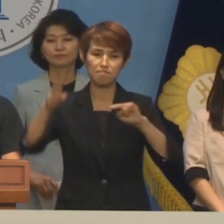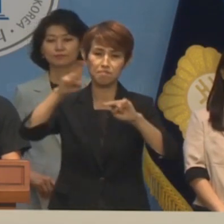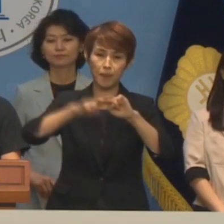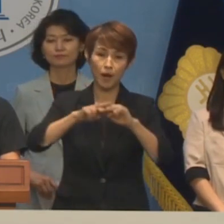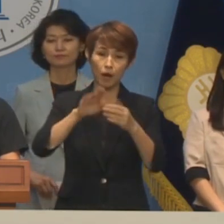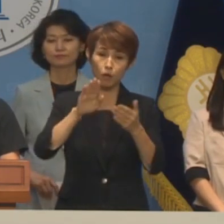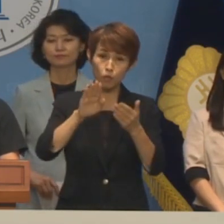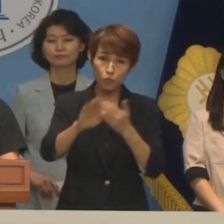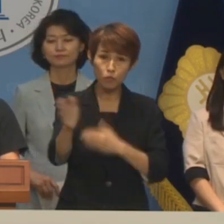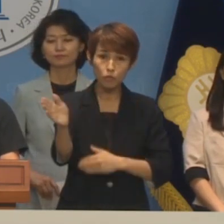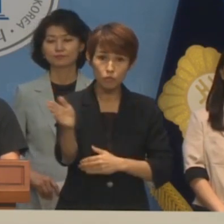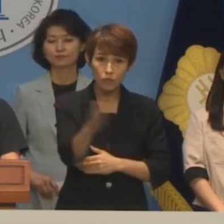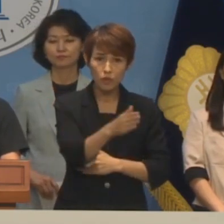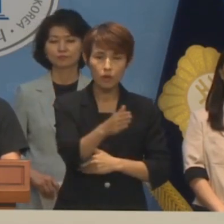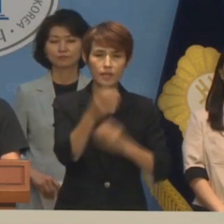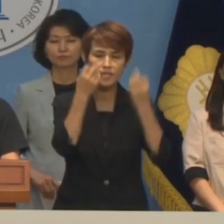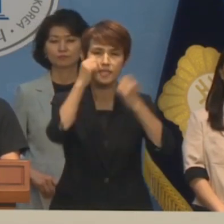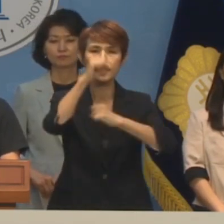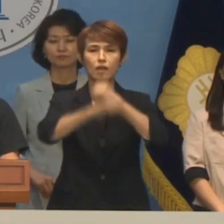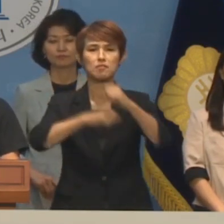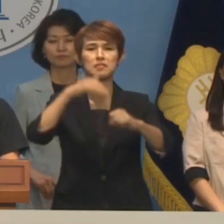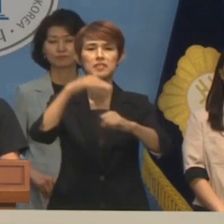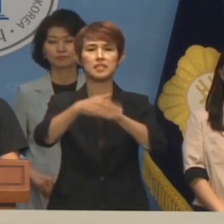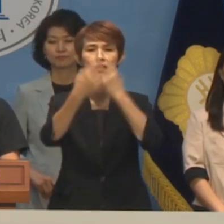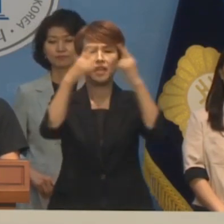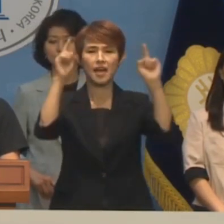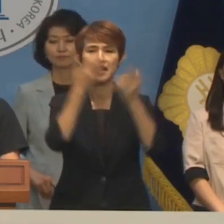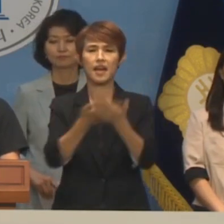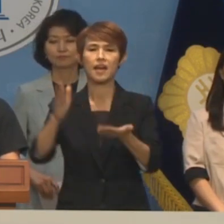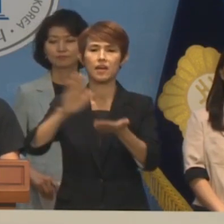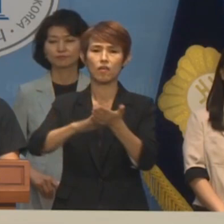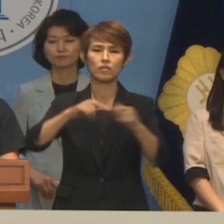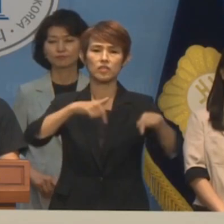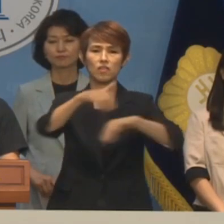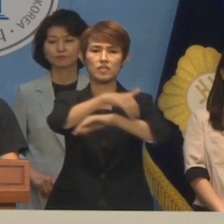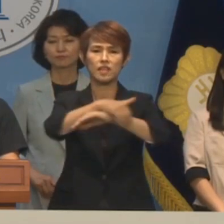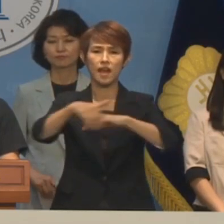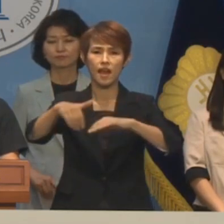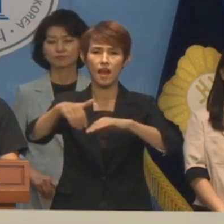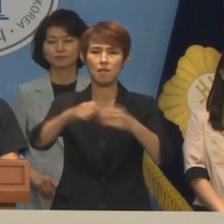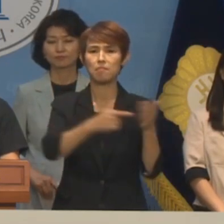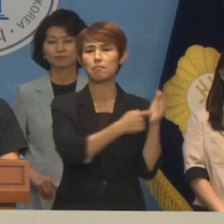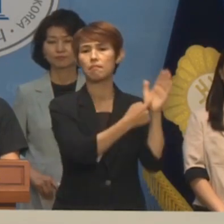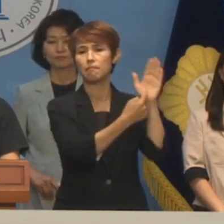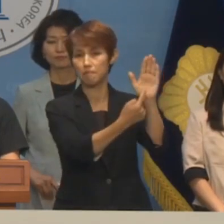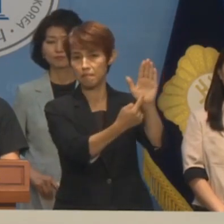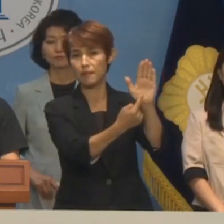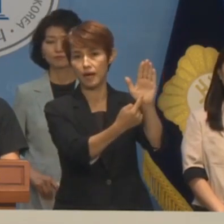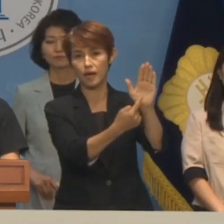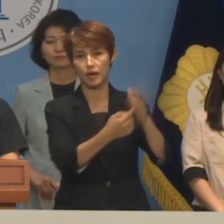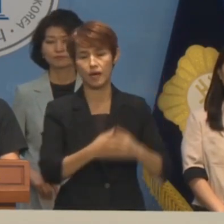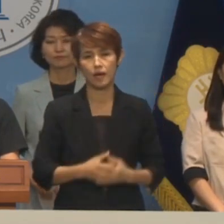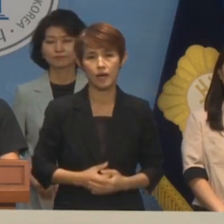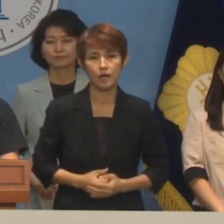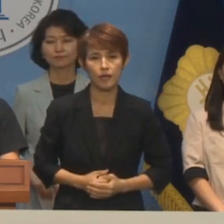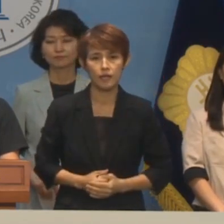직후부터 신자유주의적 대학개혁 정책을 연이어 발표하며 추진해왔다.